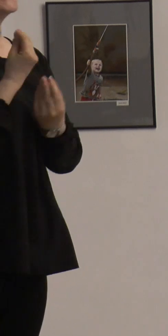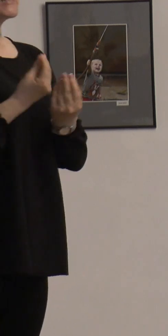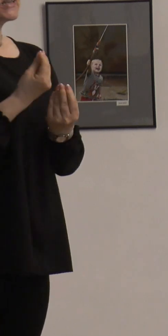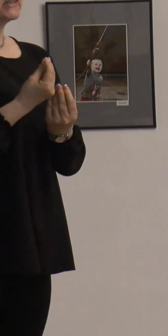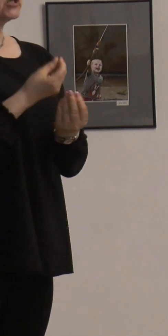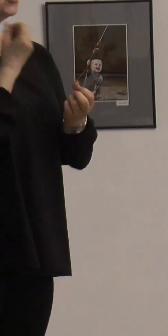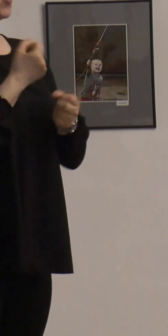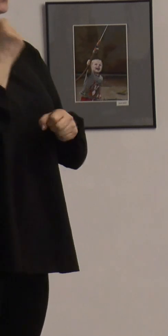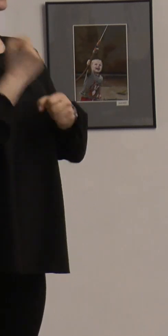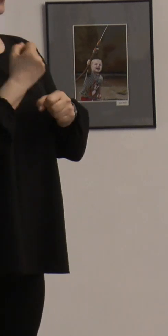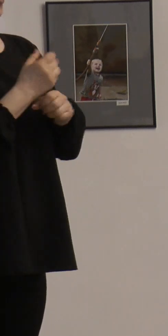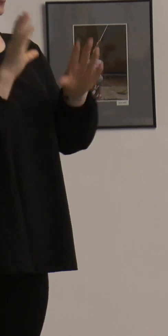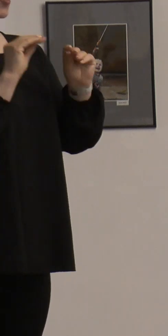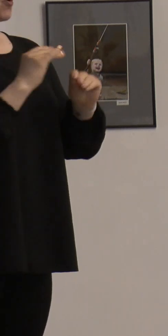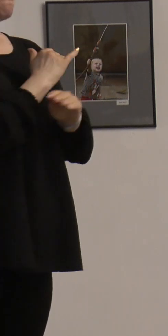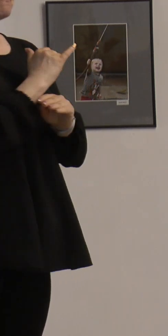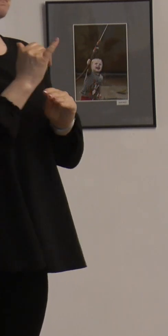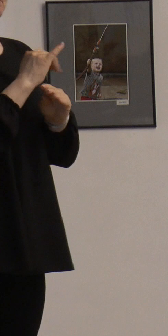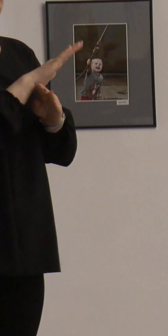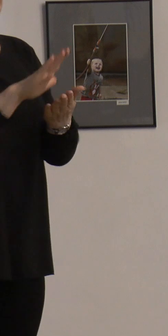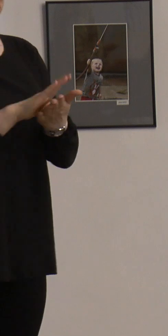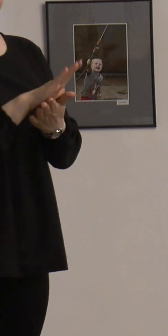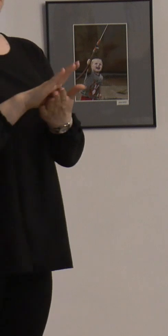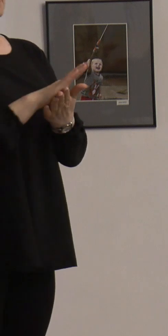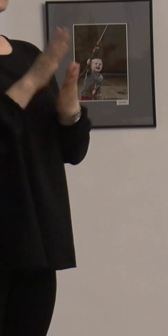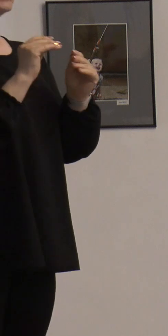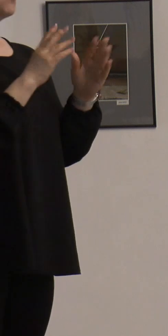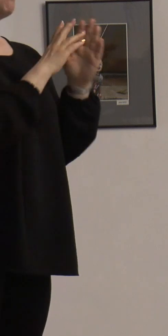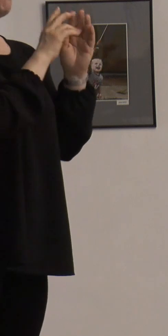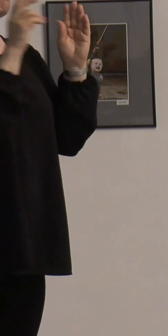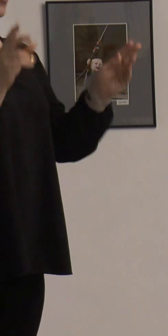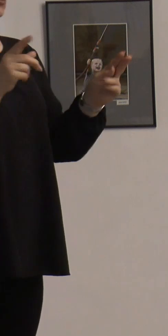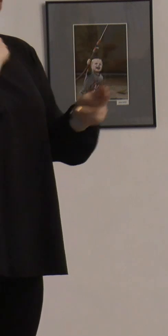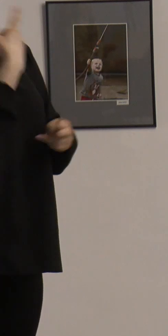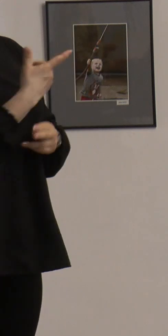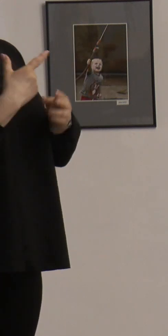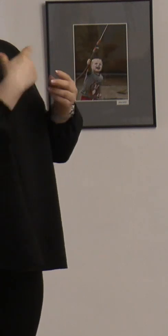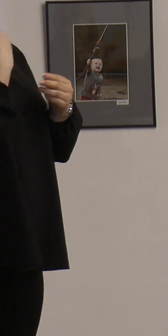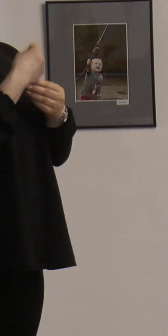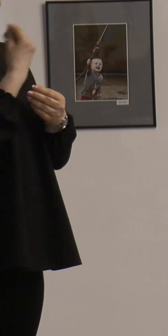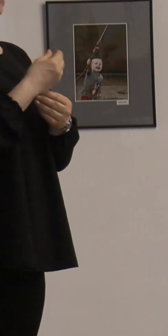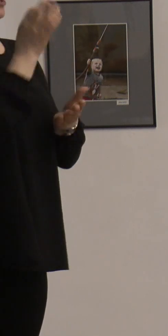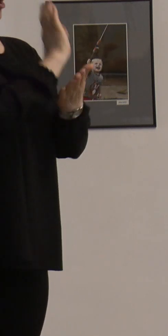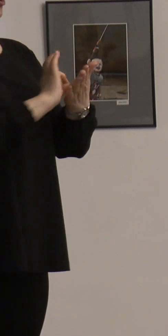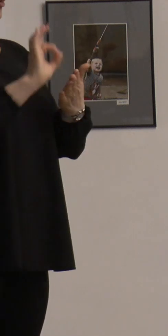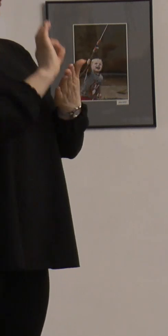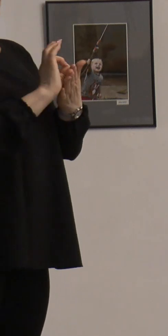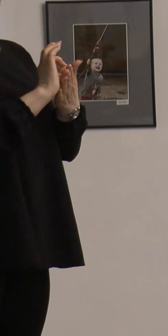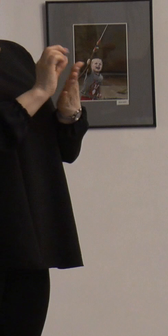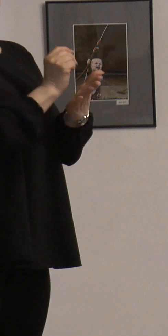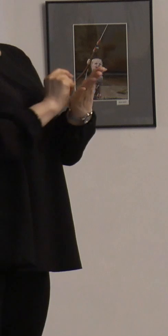amikor sok minden, sok szép mondattal tudunk elmondani. De a költészet, a